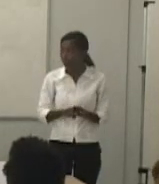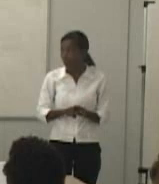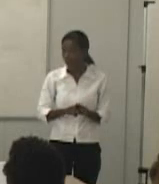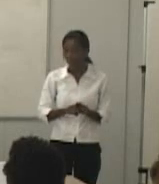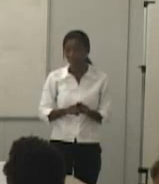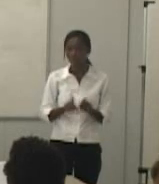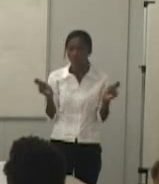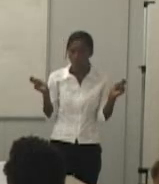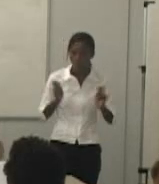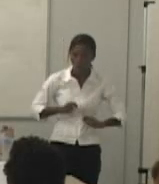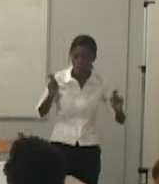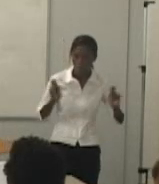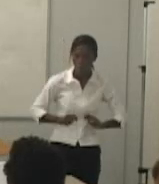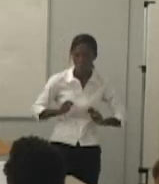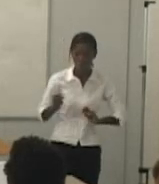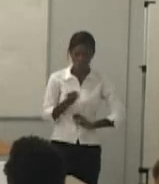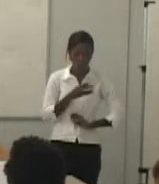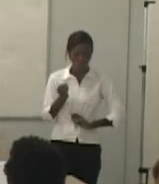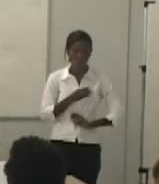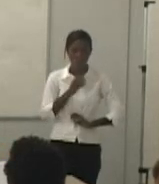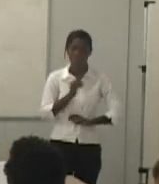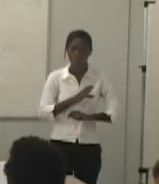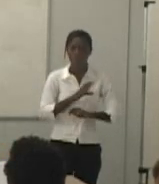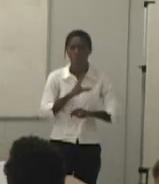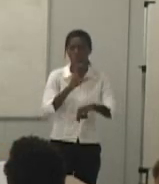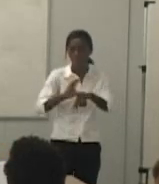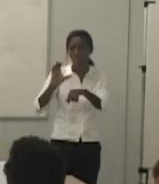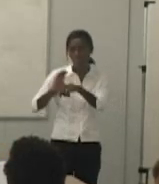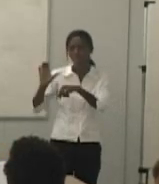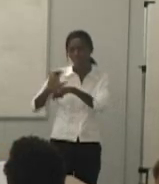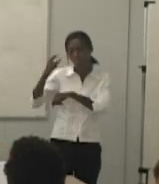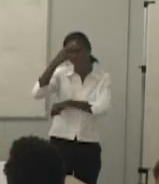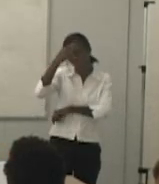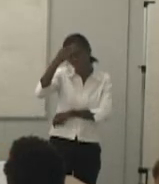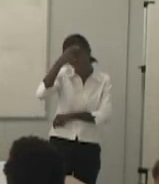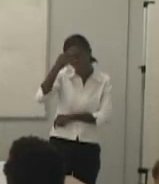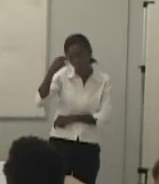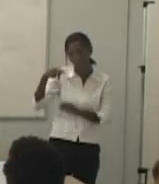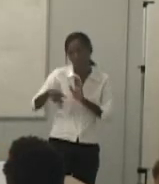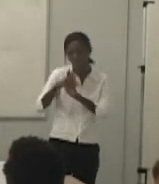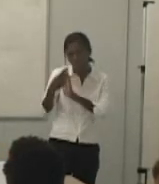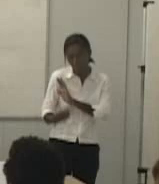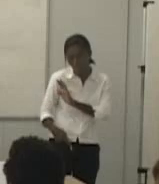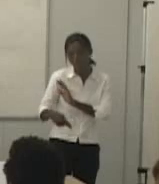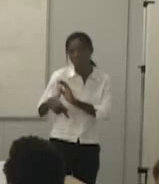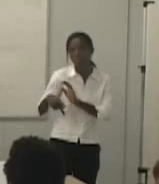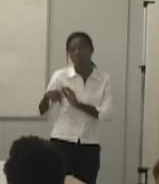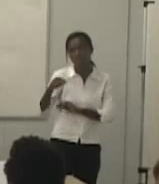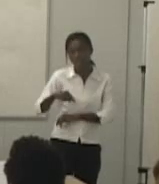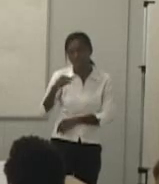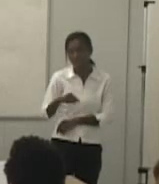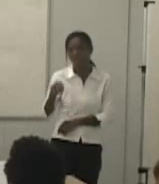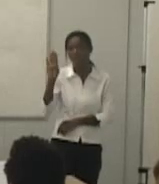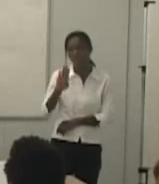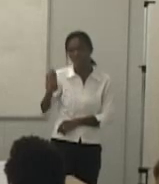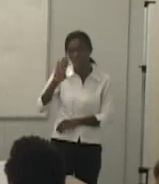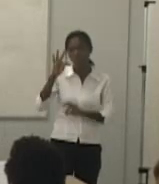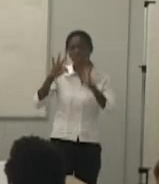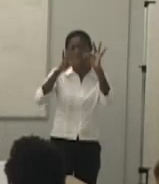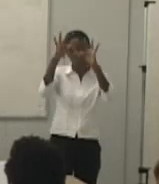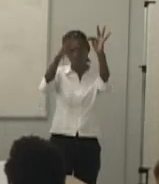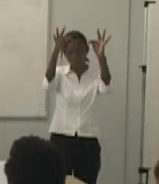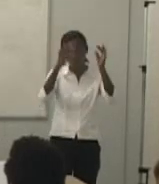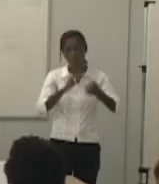colaboração com cursos novos de graduação voltados pra área de biotecnologia de tecnologia